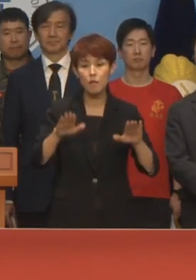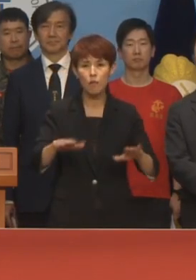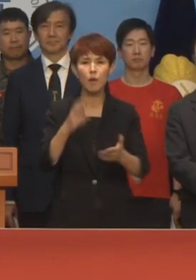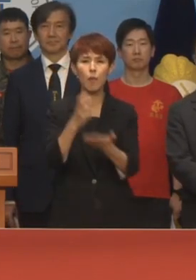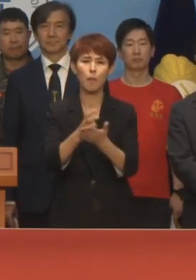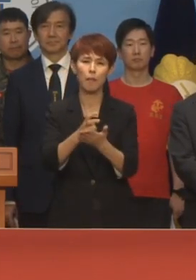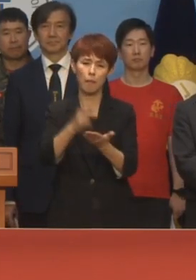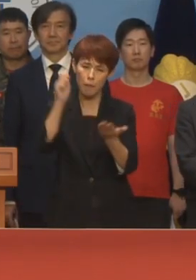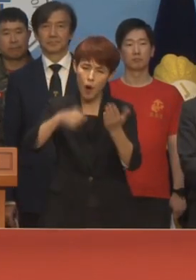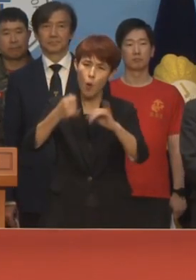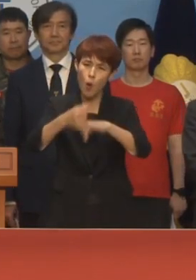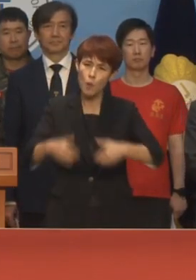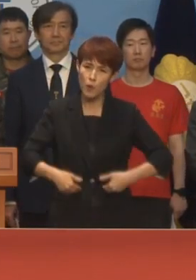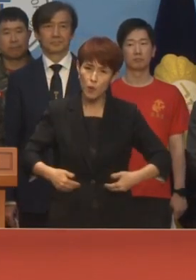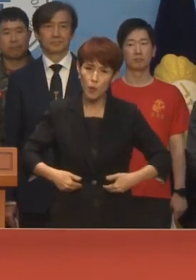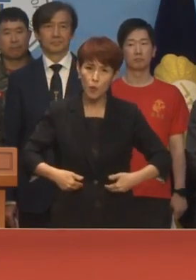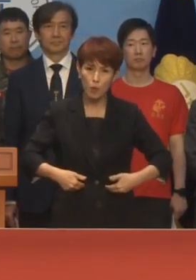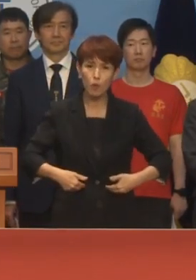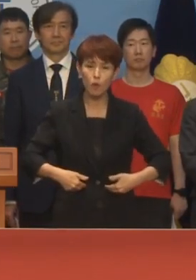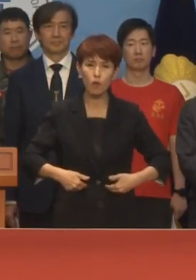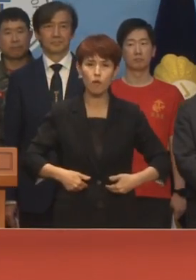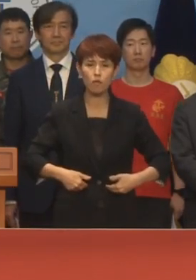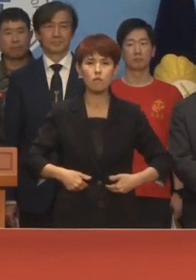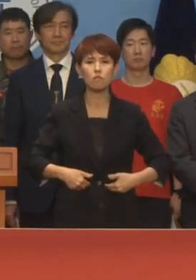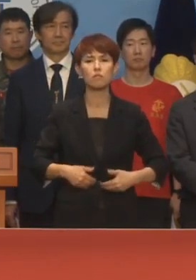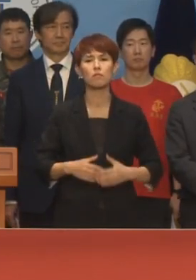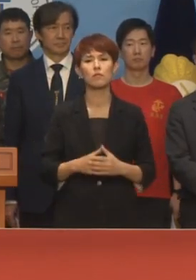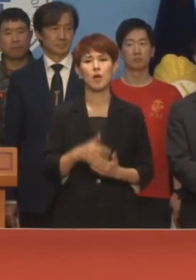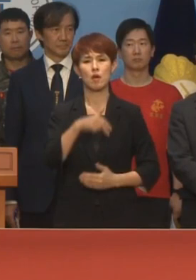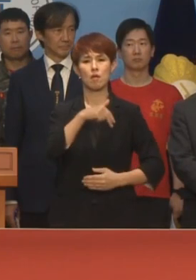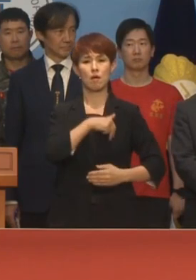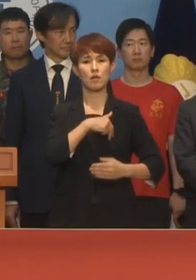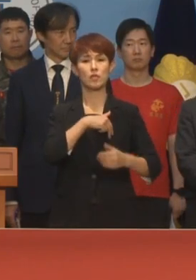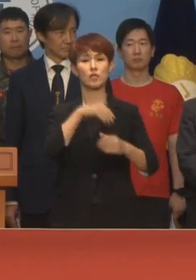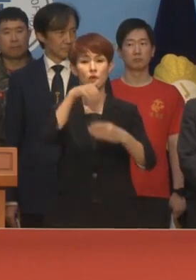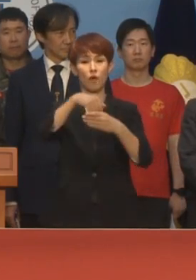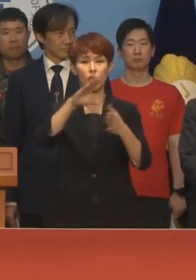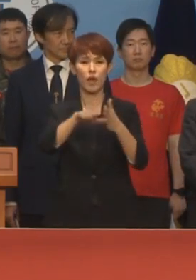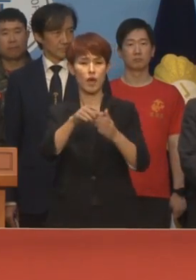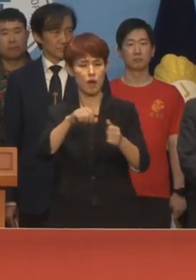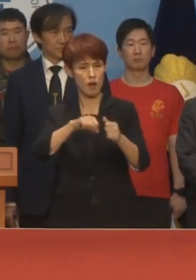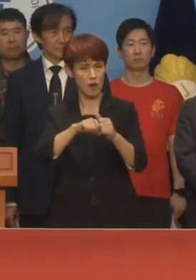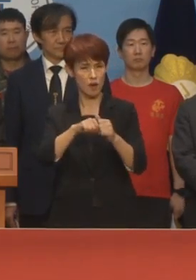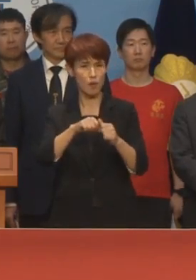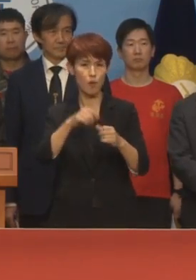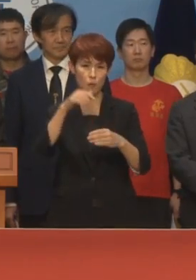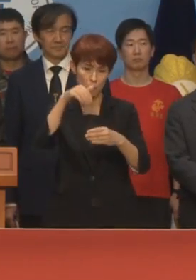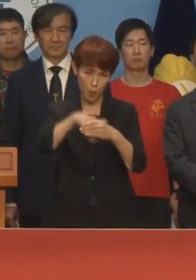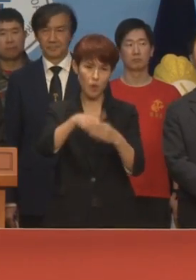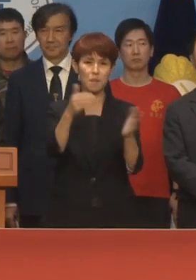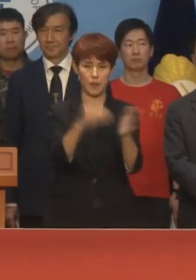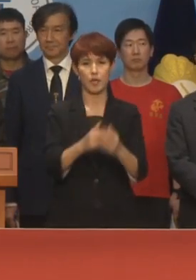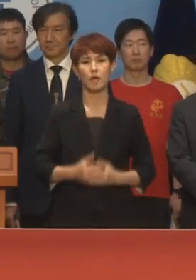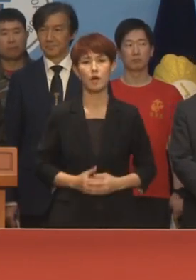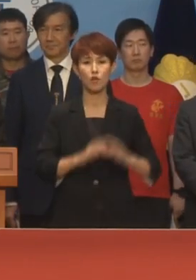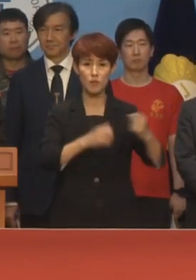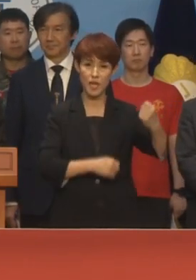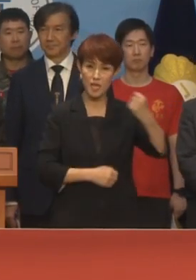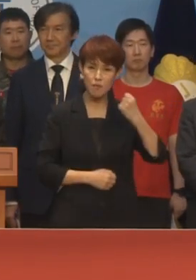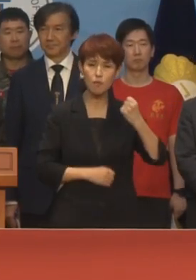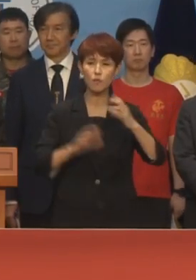간절히 원하셨다는 것을 직접 표로 보여주셨기 때문에 국민의힘이 국민의 뜻을 받아들이는